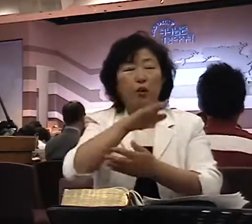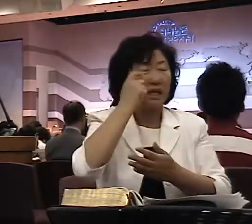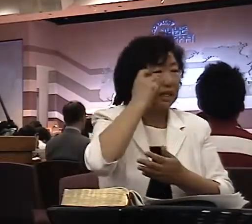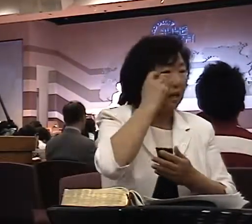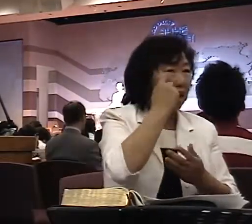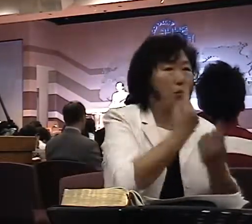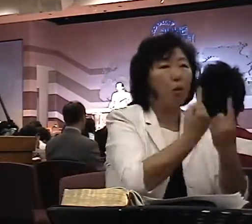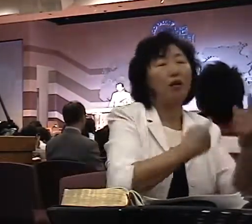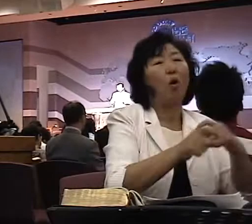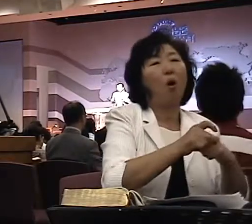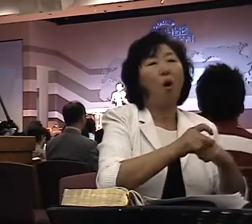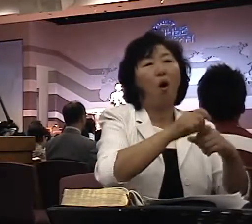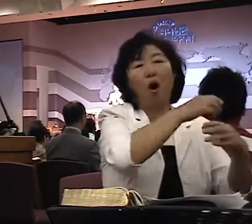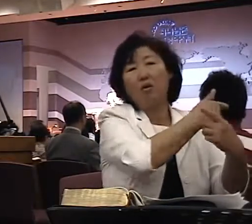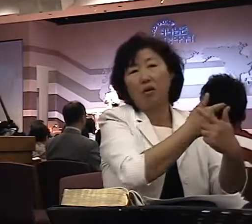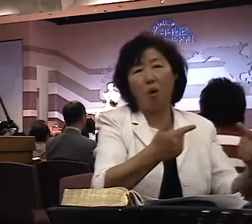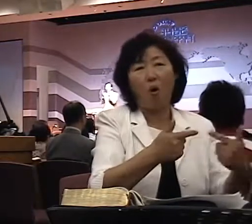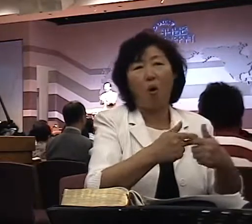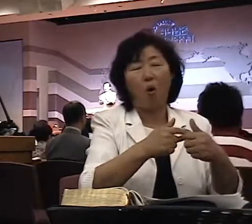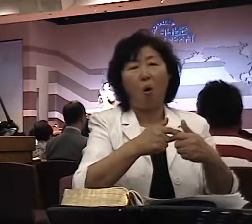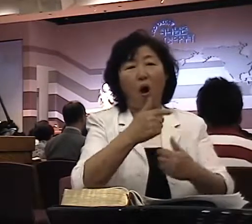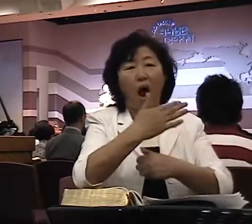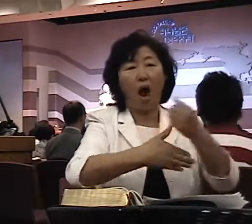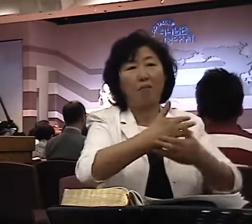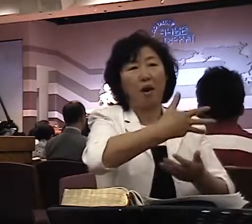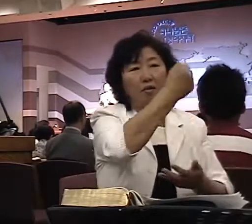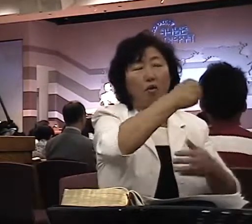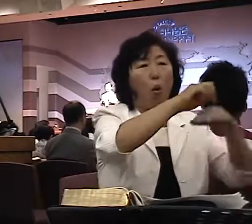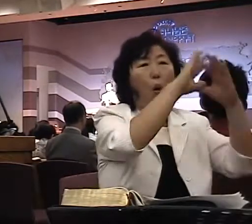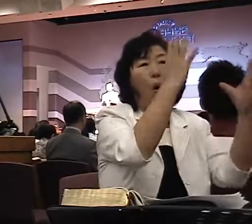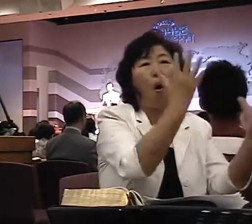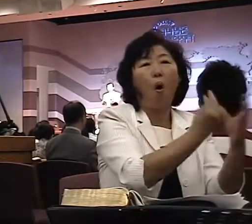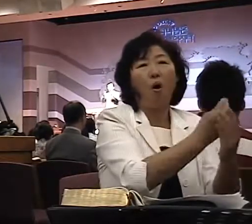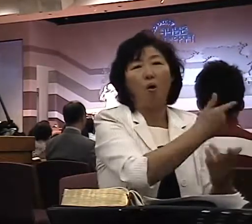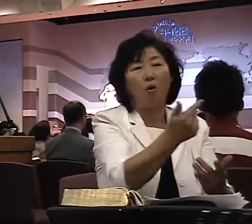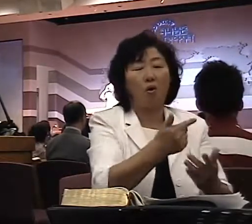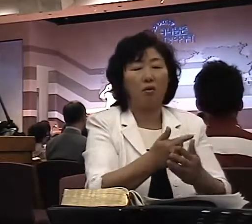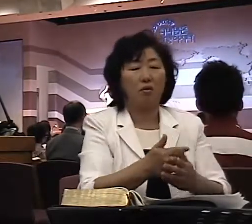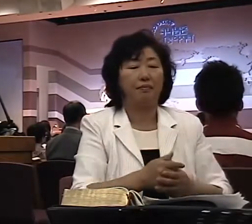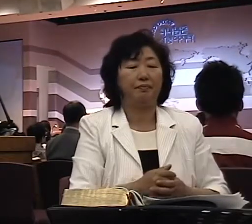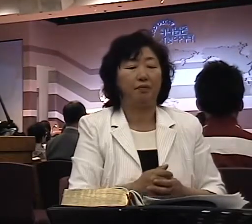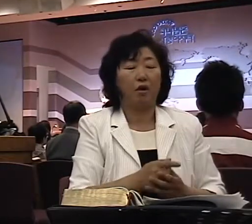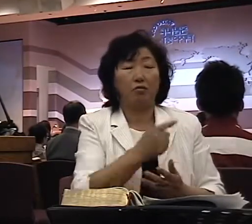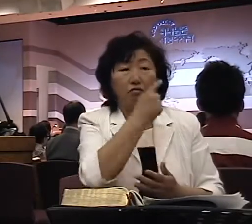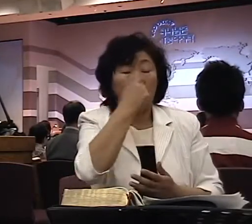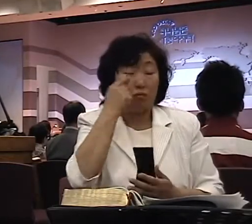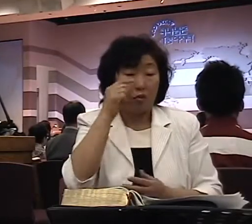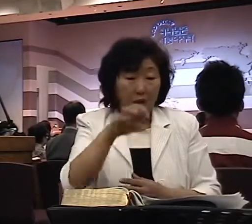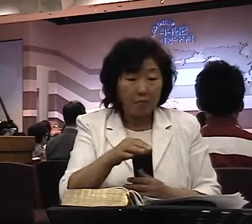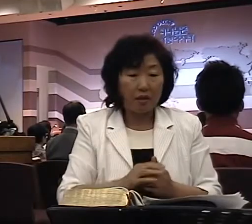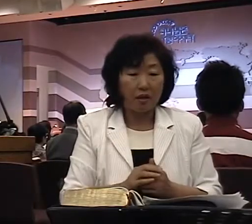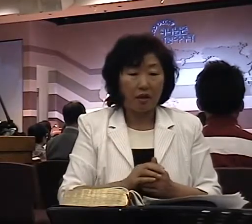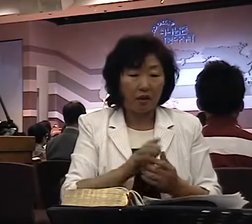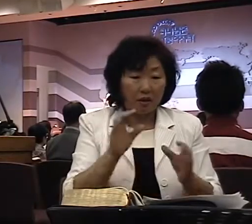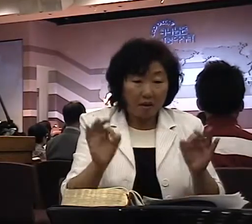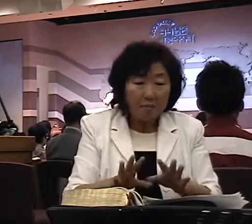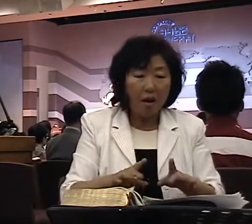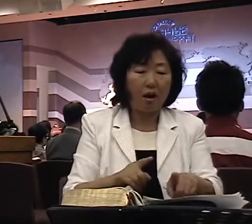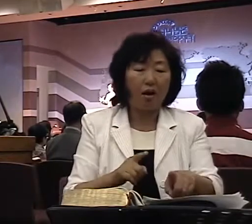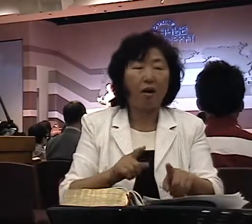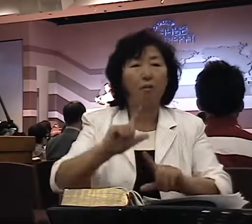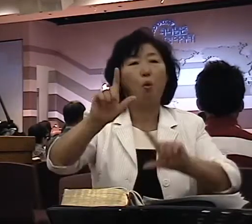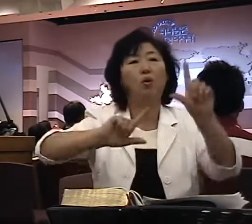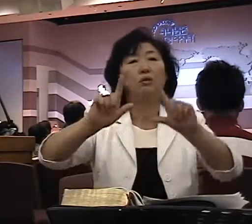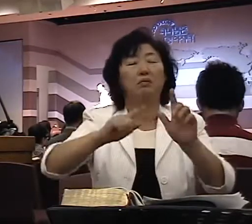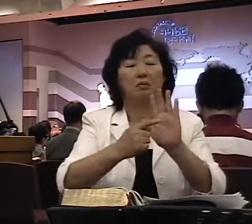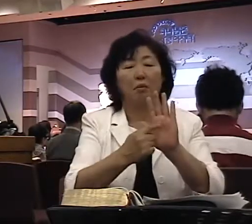크고 온전합니다. 그래서 이러한 온전한 순결한 모습 가운데서도 우리 눈앞에 당장 나타나는 모습이